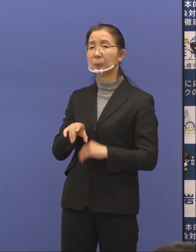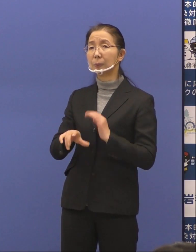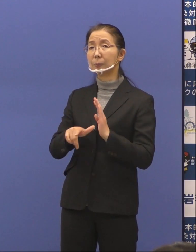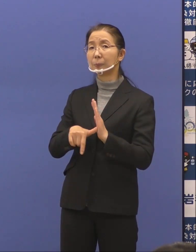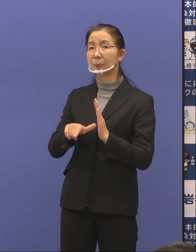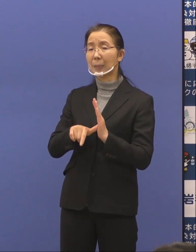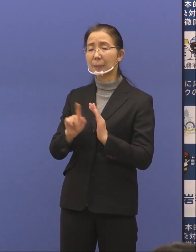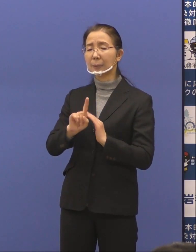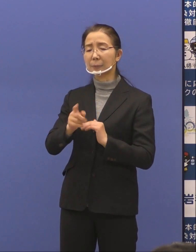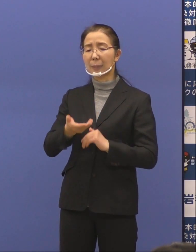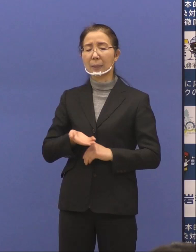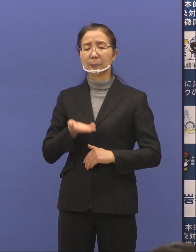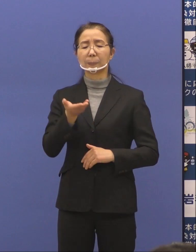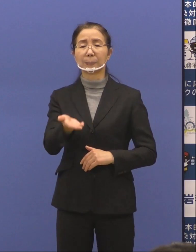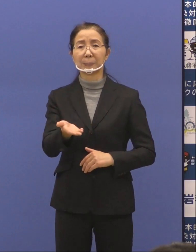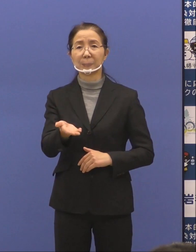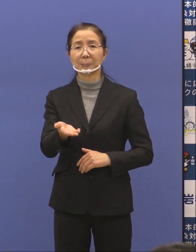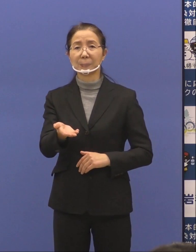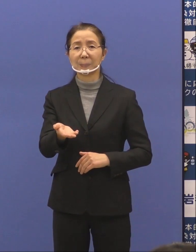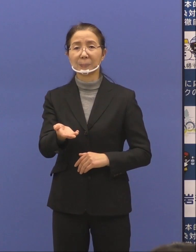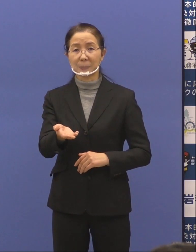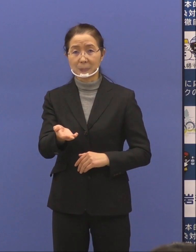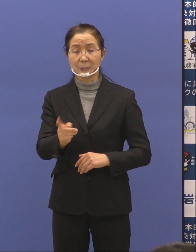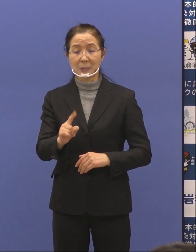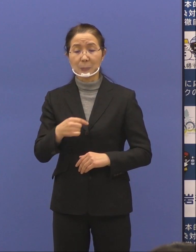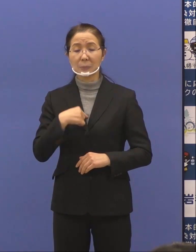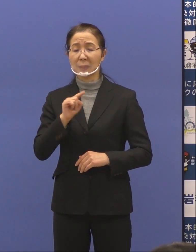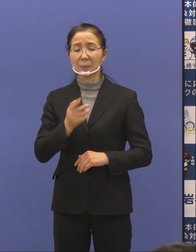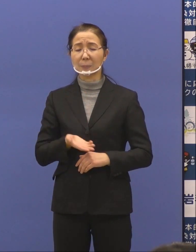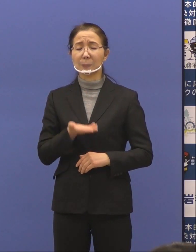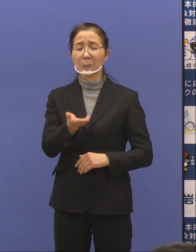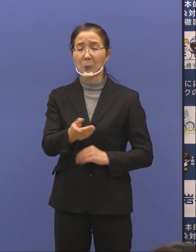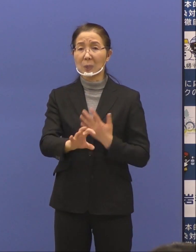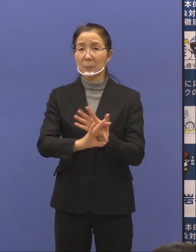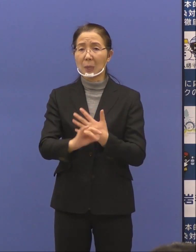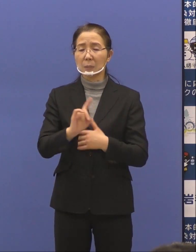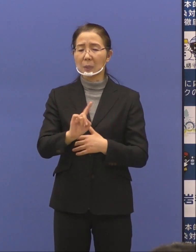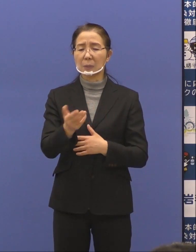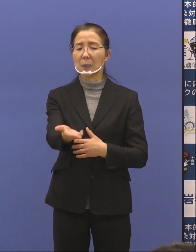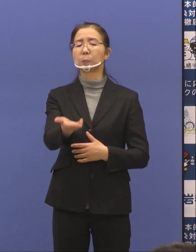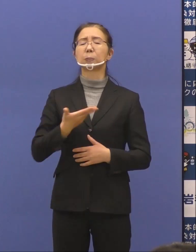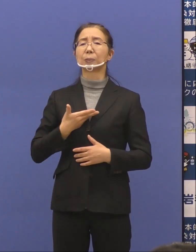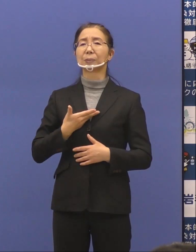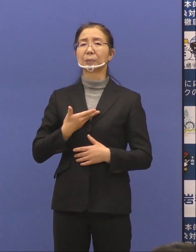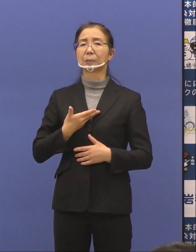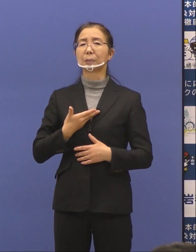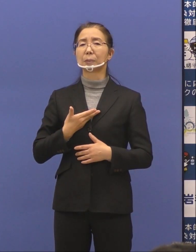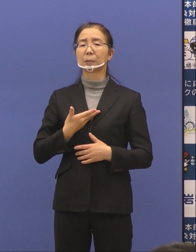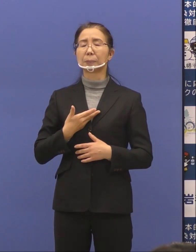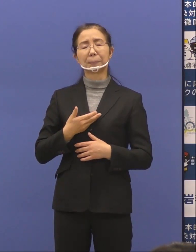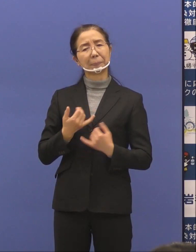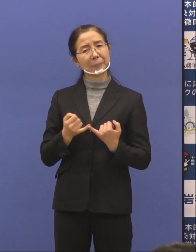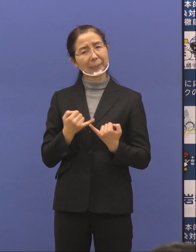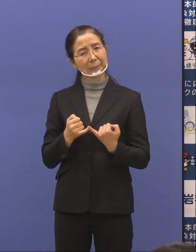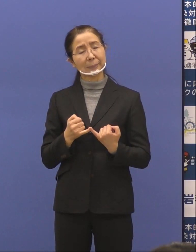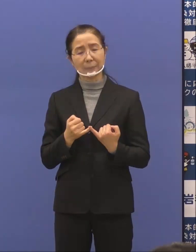自分が何か与えるには相手からも何か得るみたいな、ただ政治っていうの